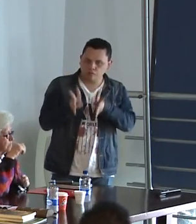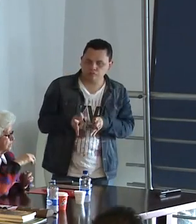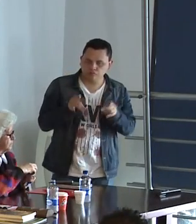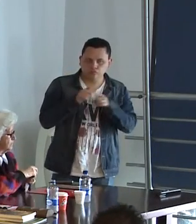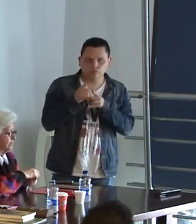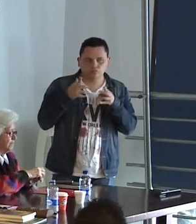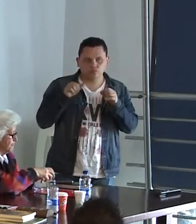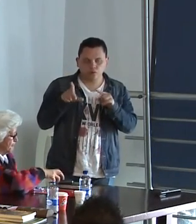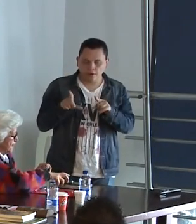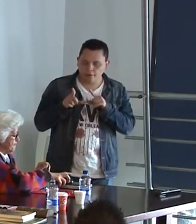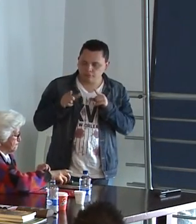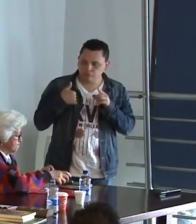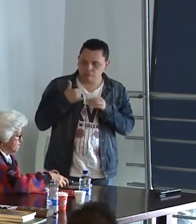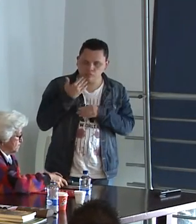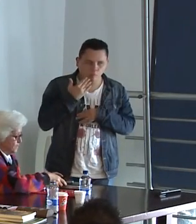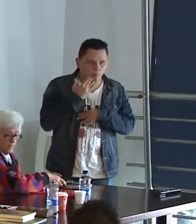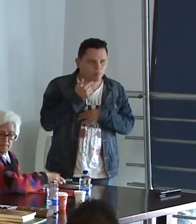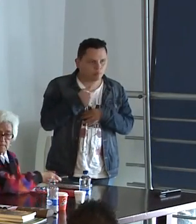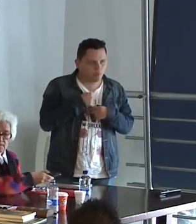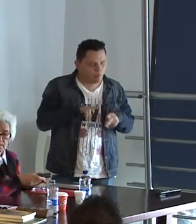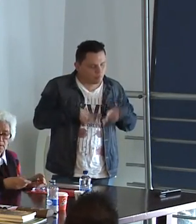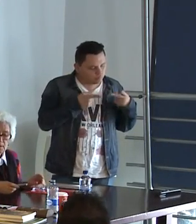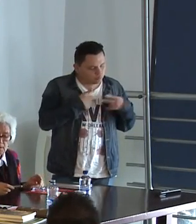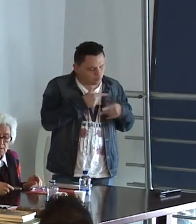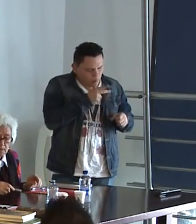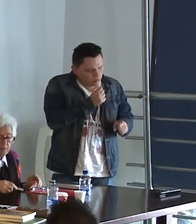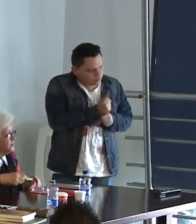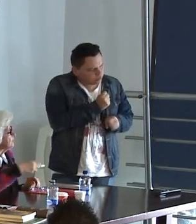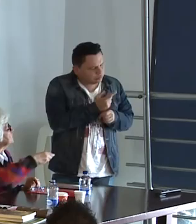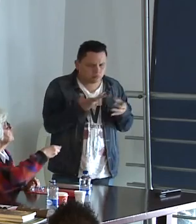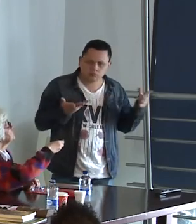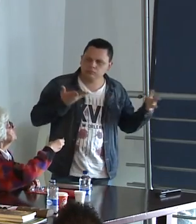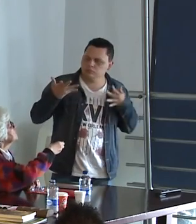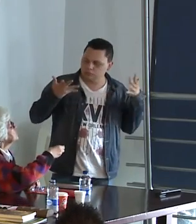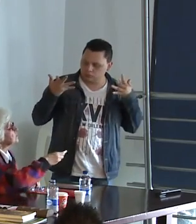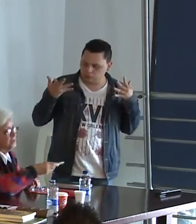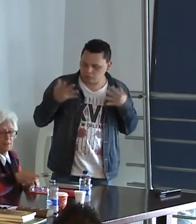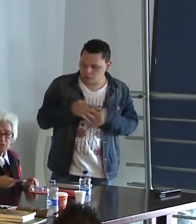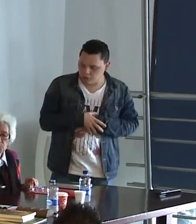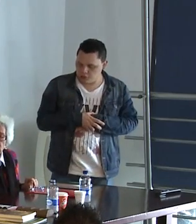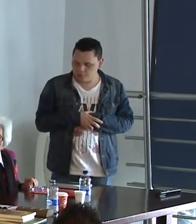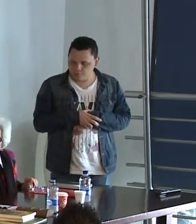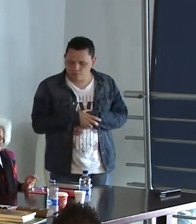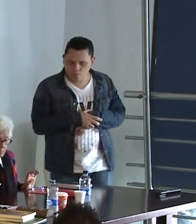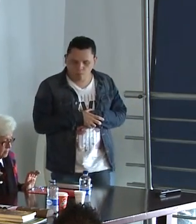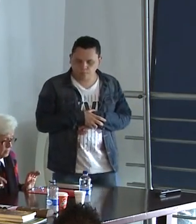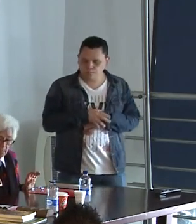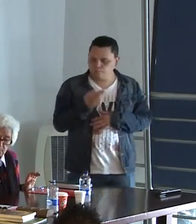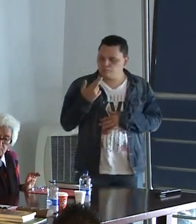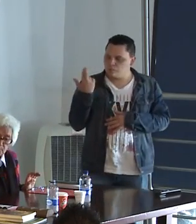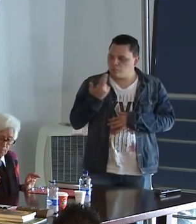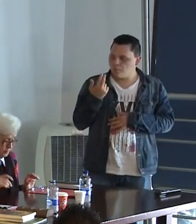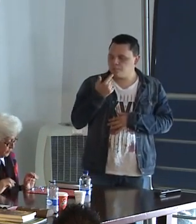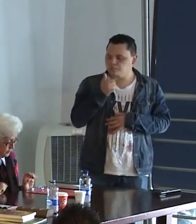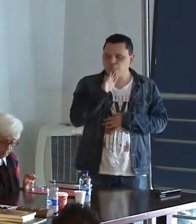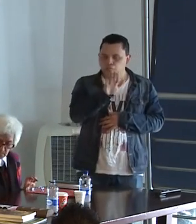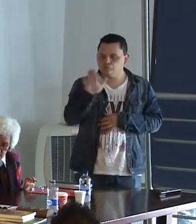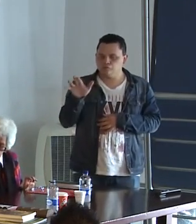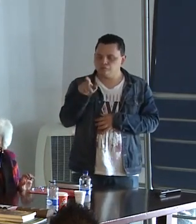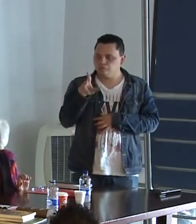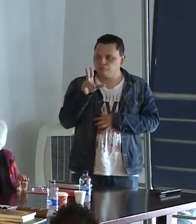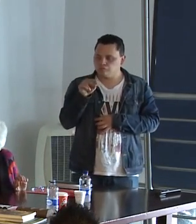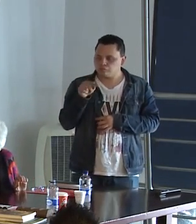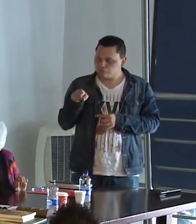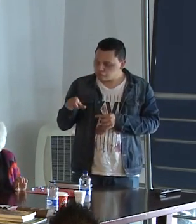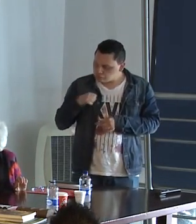egresados que la viven cuando no encuentran trabajo, les digo, porque se lo repetí, ustedes nunca van a dejar